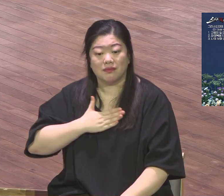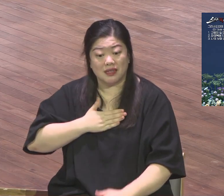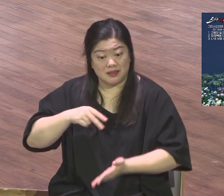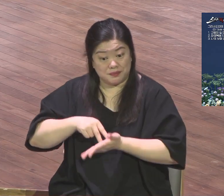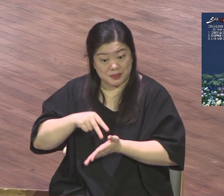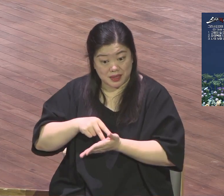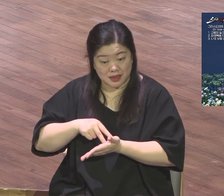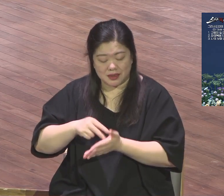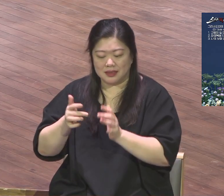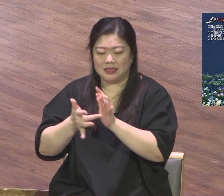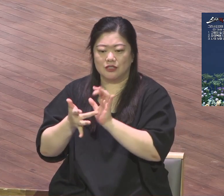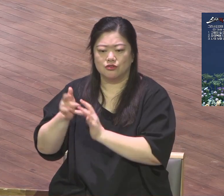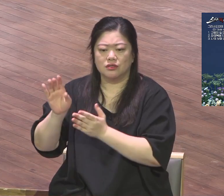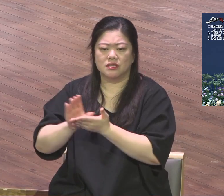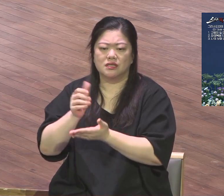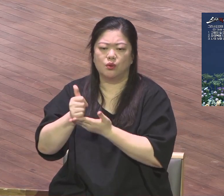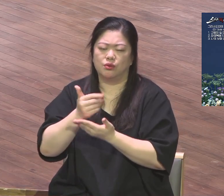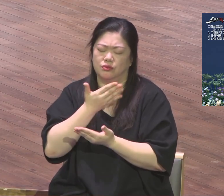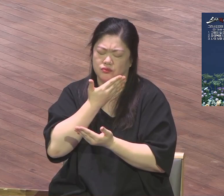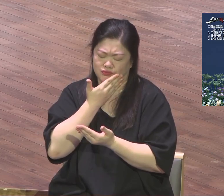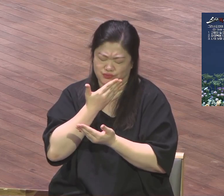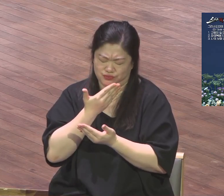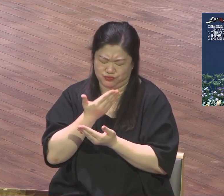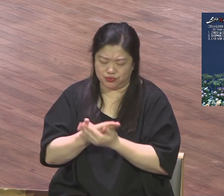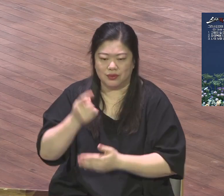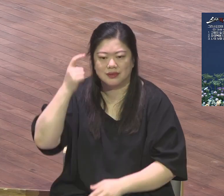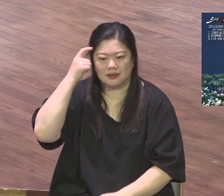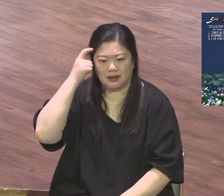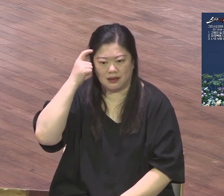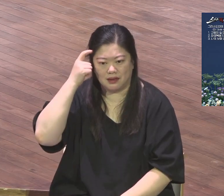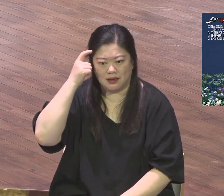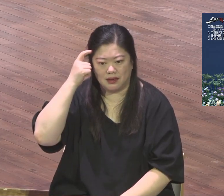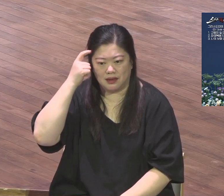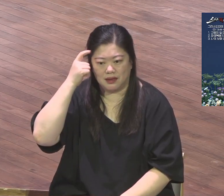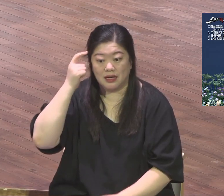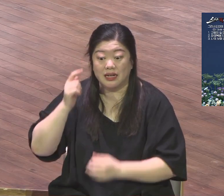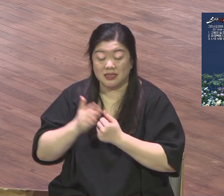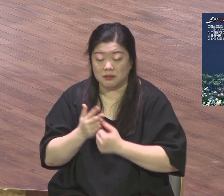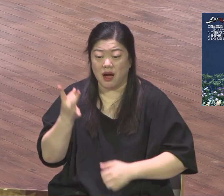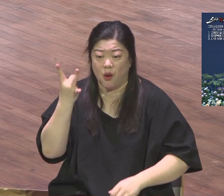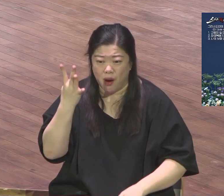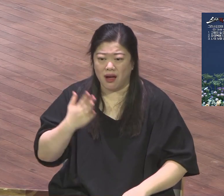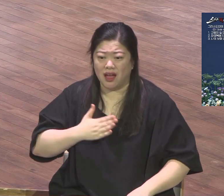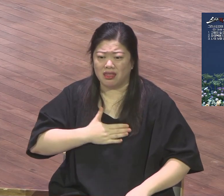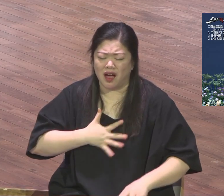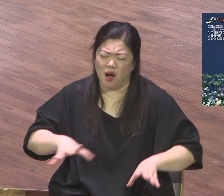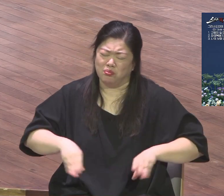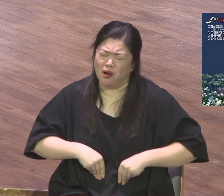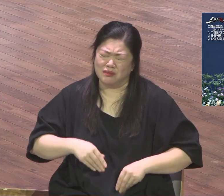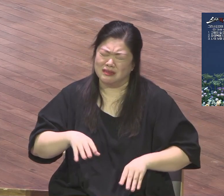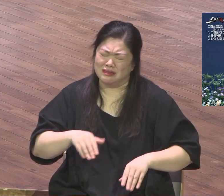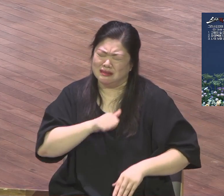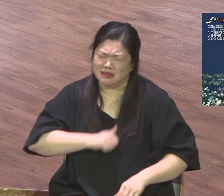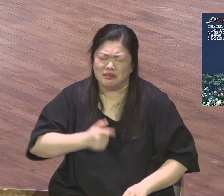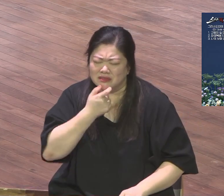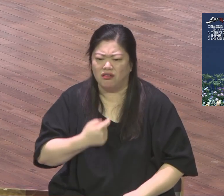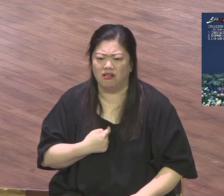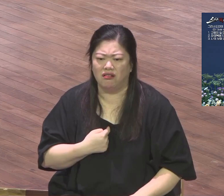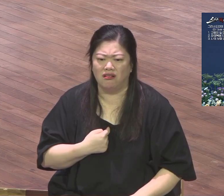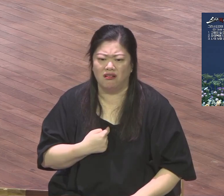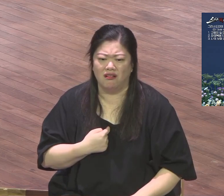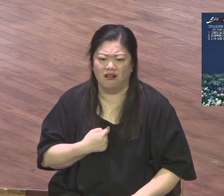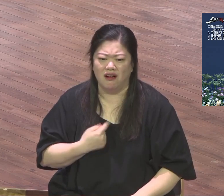때문에 사실 금식기도 할 때도 생명을 내 걸고 한 거죠. 생명을 하나님 이다